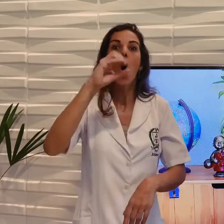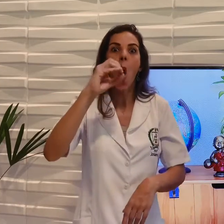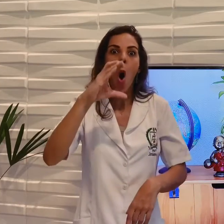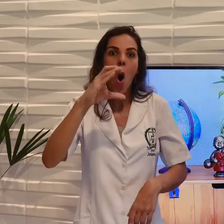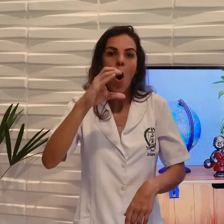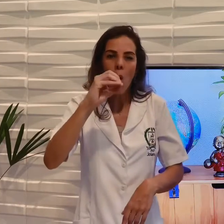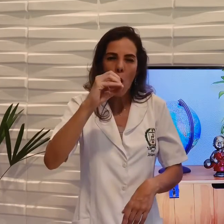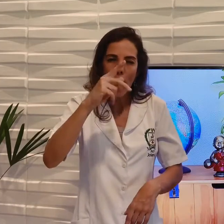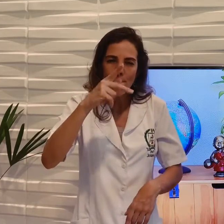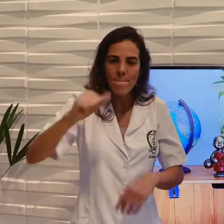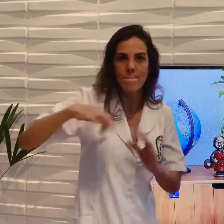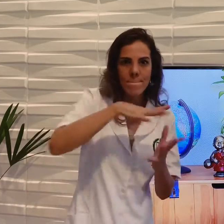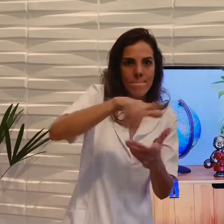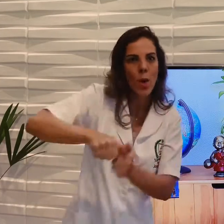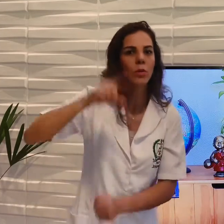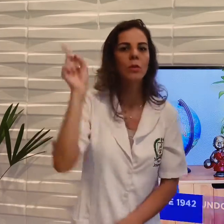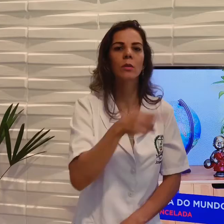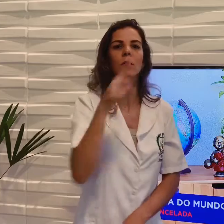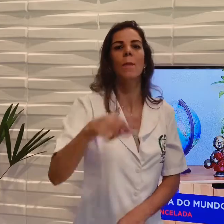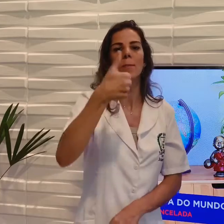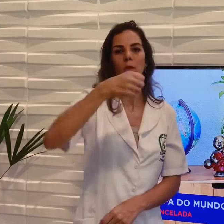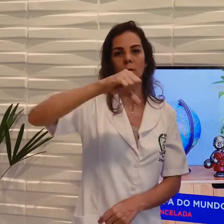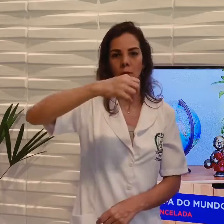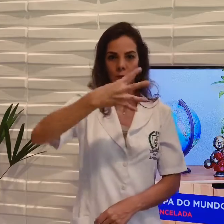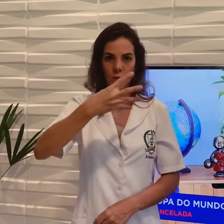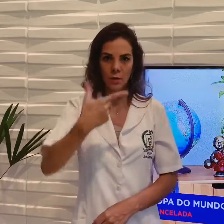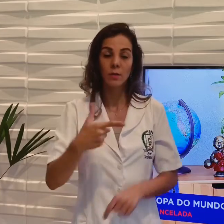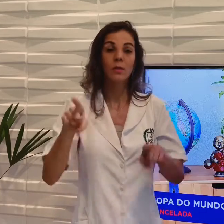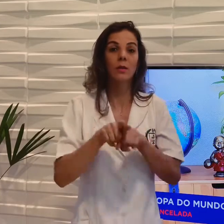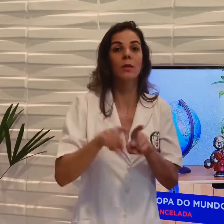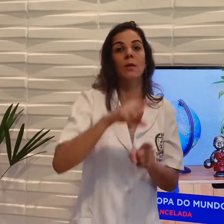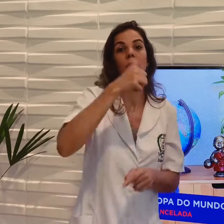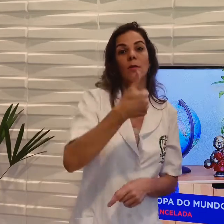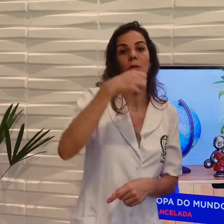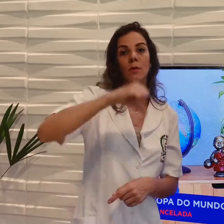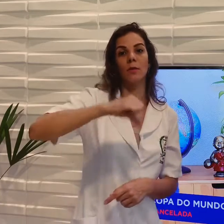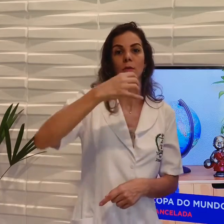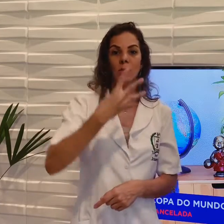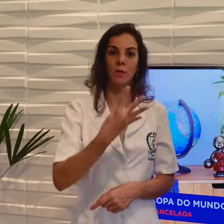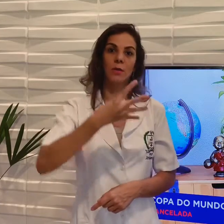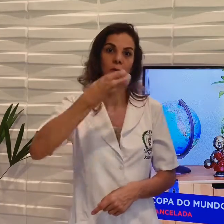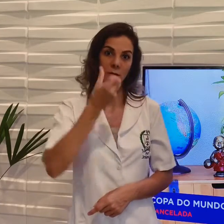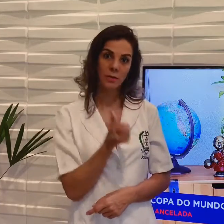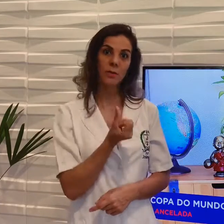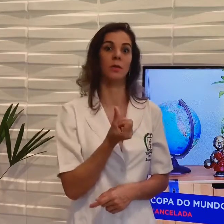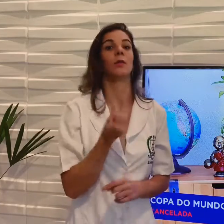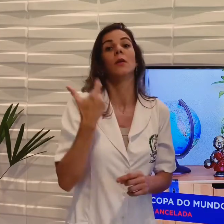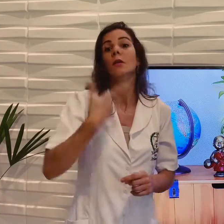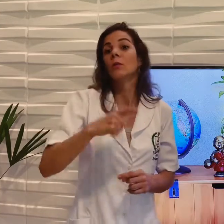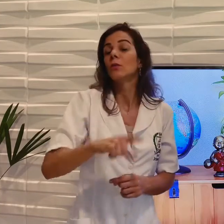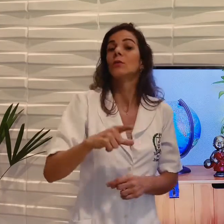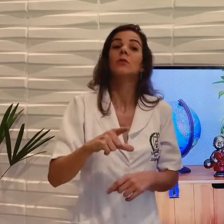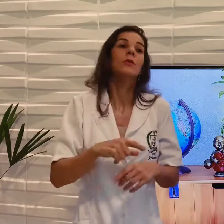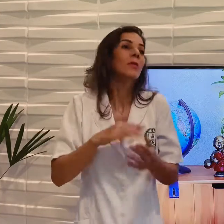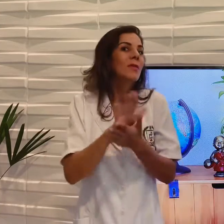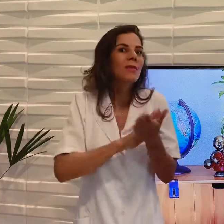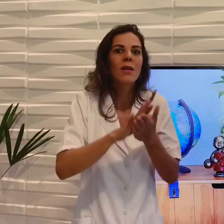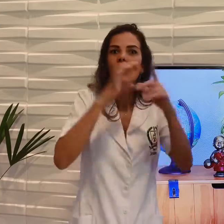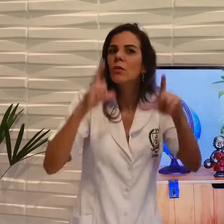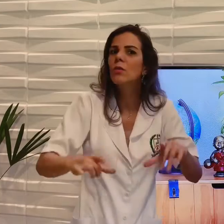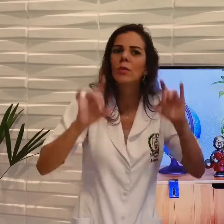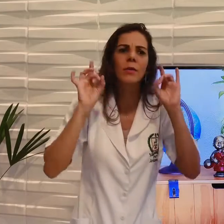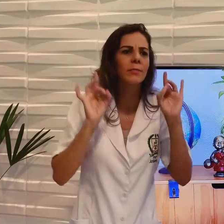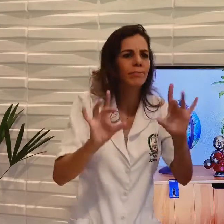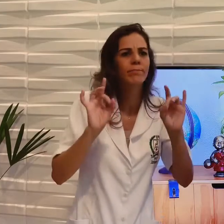Mundo. Acabou sendo cancelada de 1942 e a de 1946. Ainda não tinha uma sede definida,